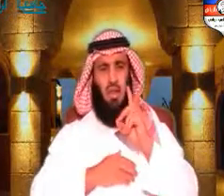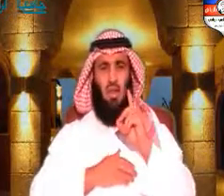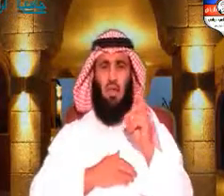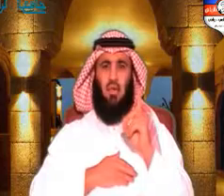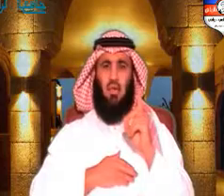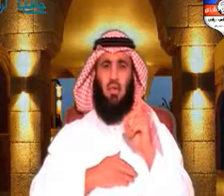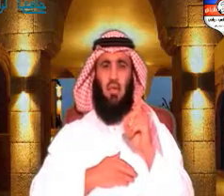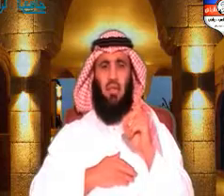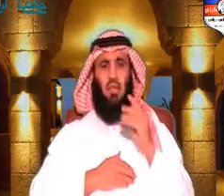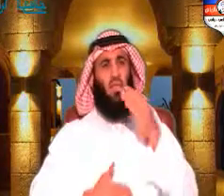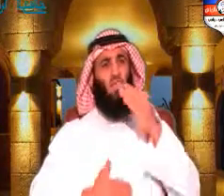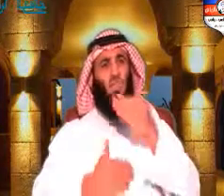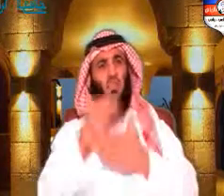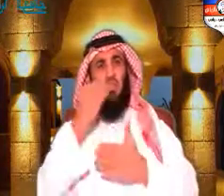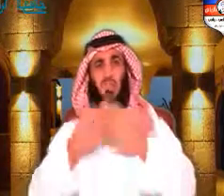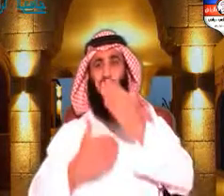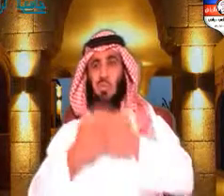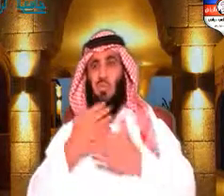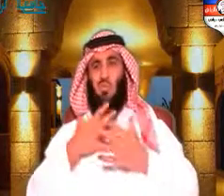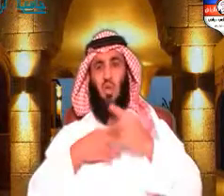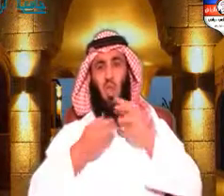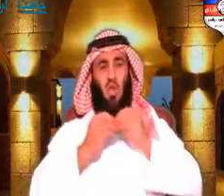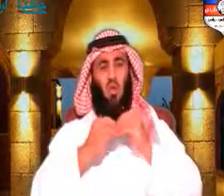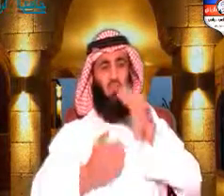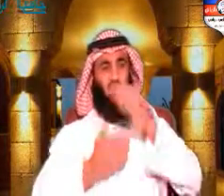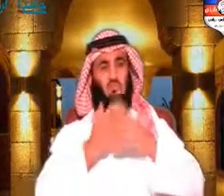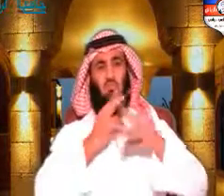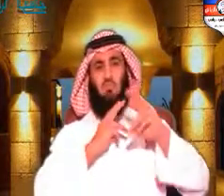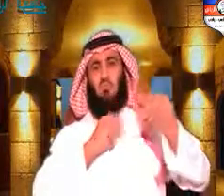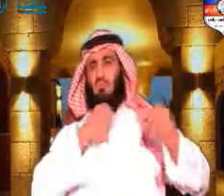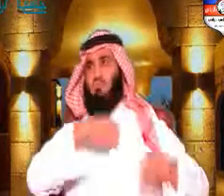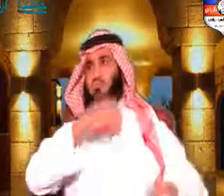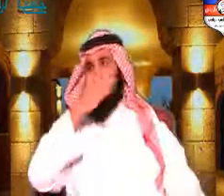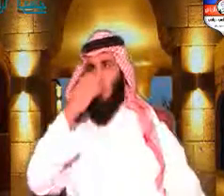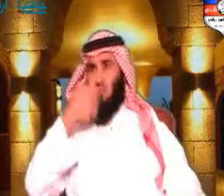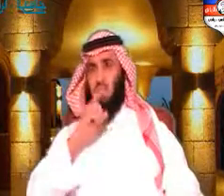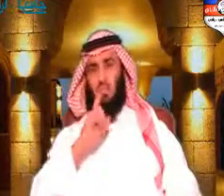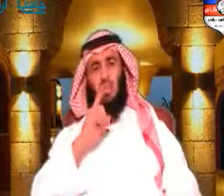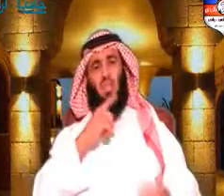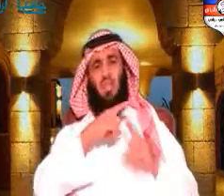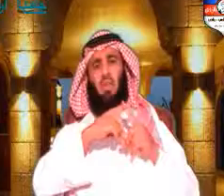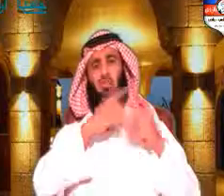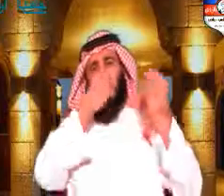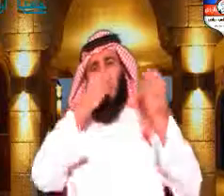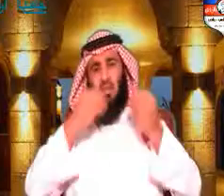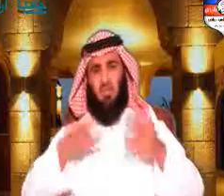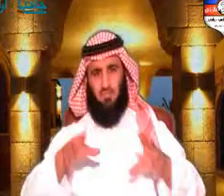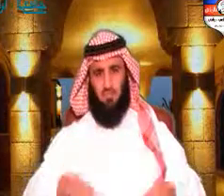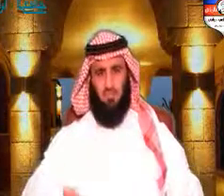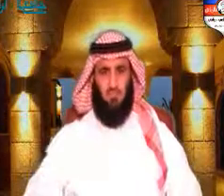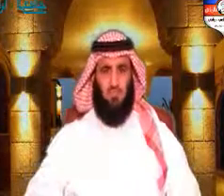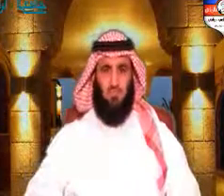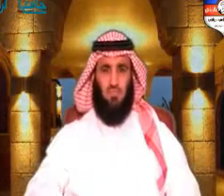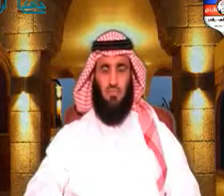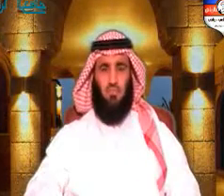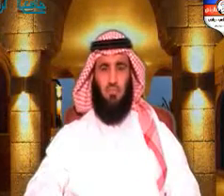الموضات التي يبثها ويحرض عليها أعداء الإسلام بأفعالهم ومجلاتهم